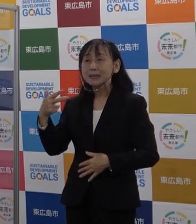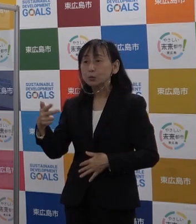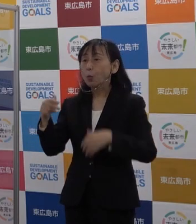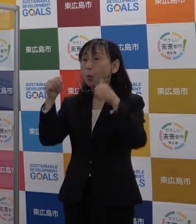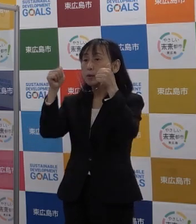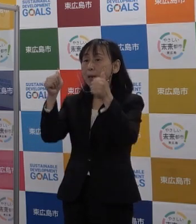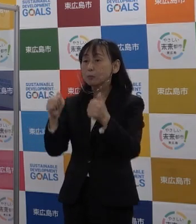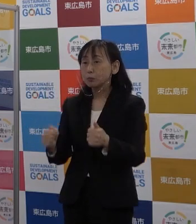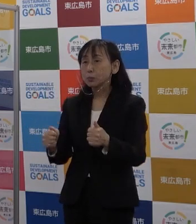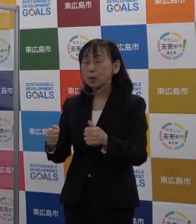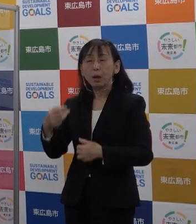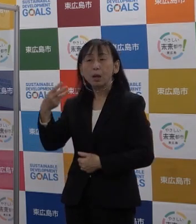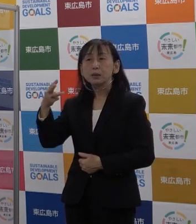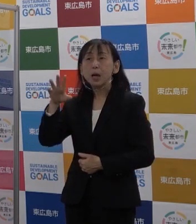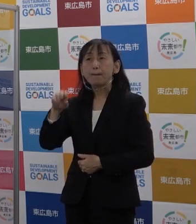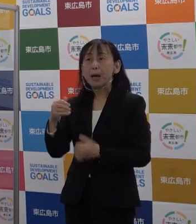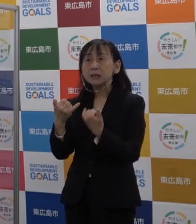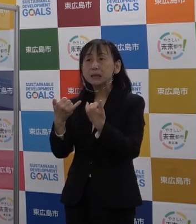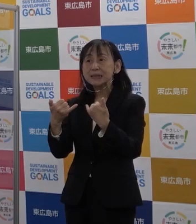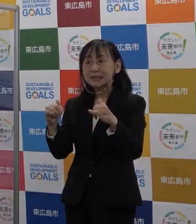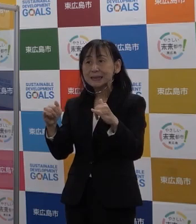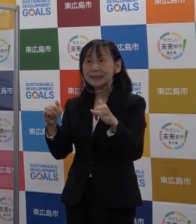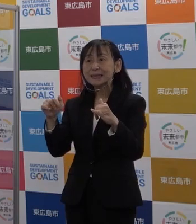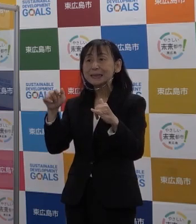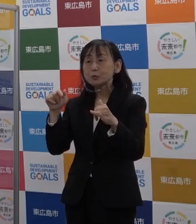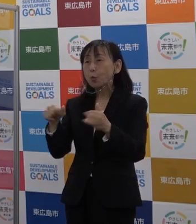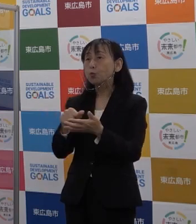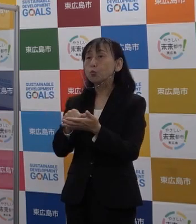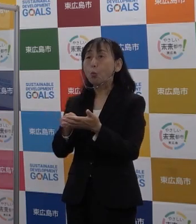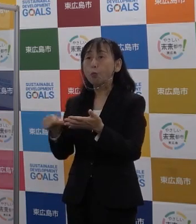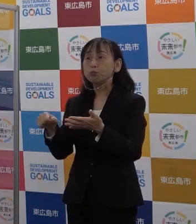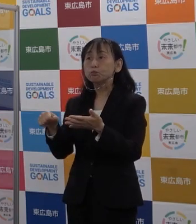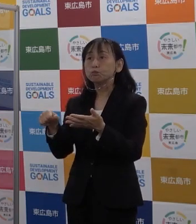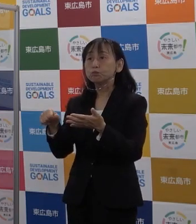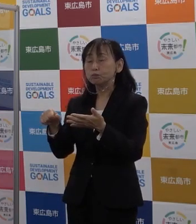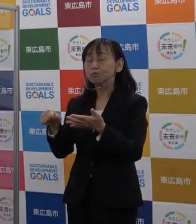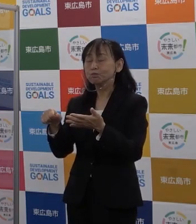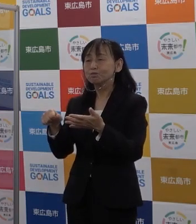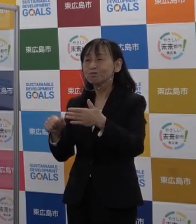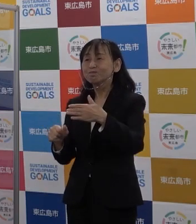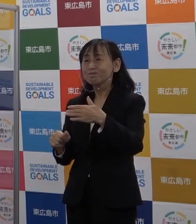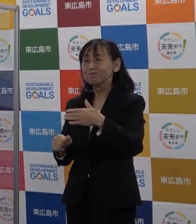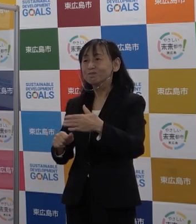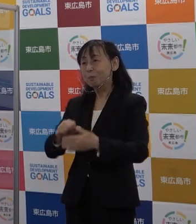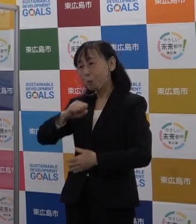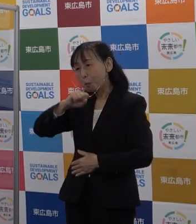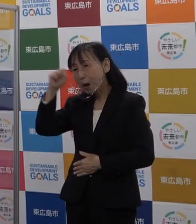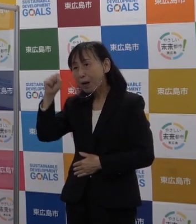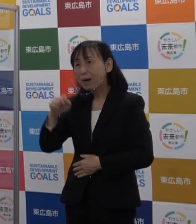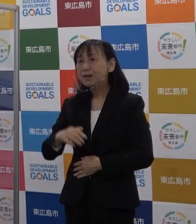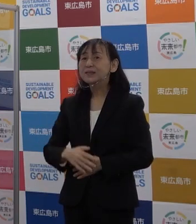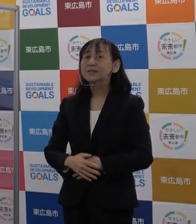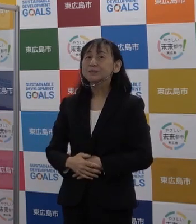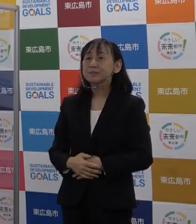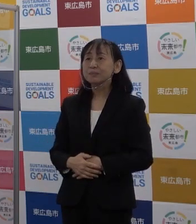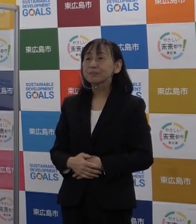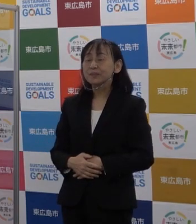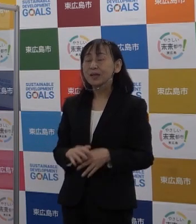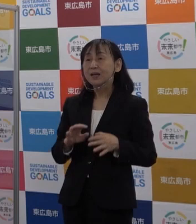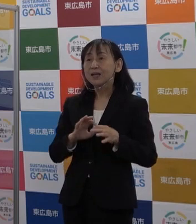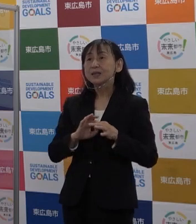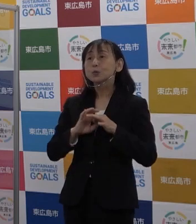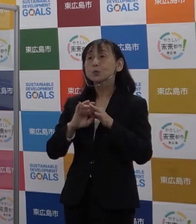は3万人の登録者に達成をしているところです。まあ、引き続